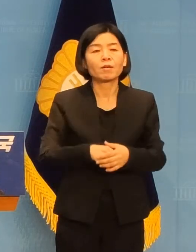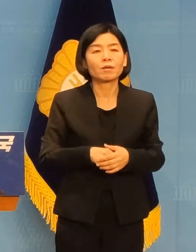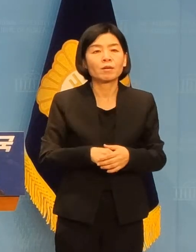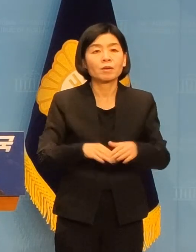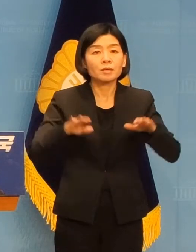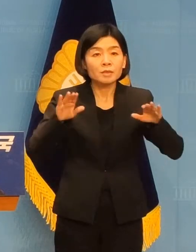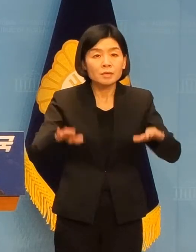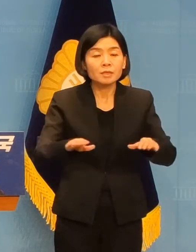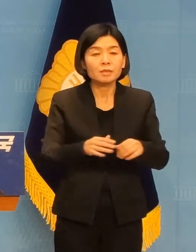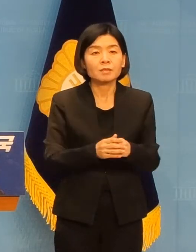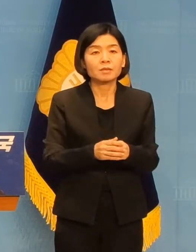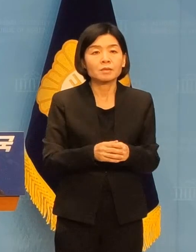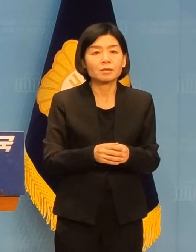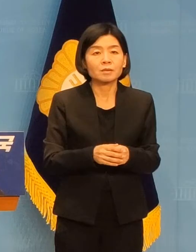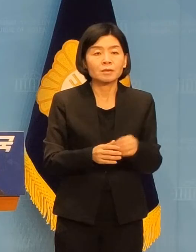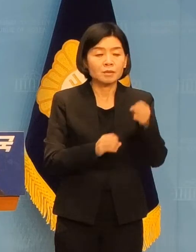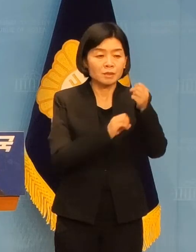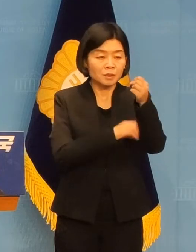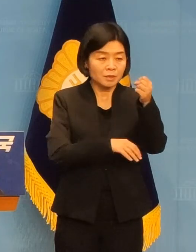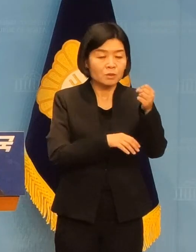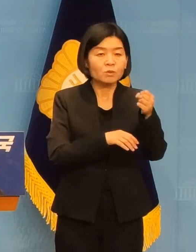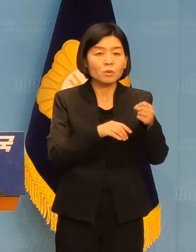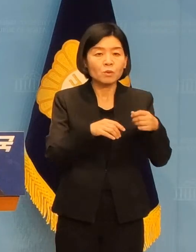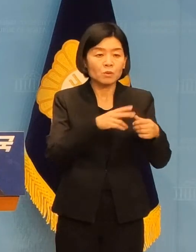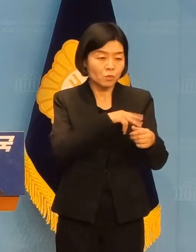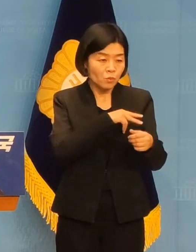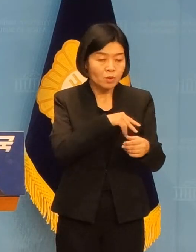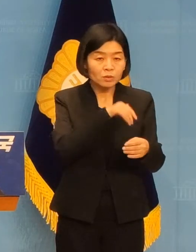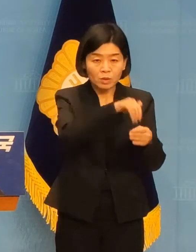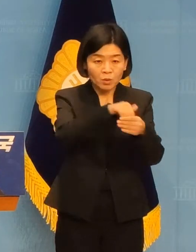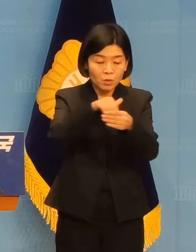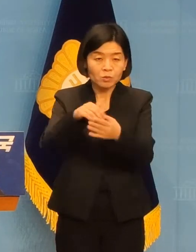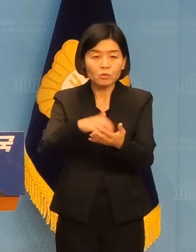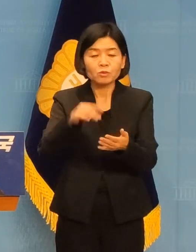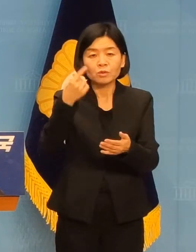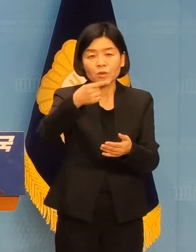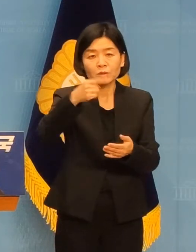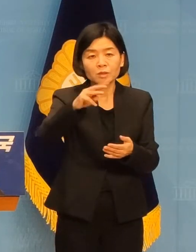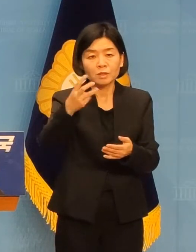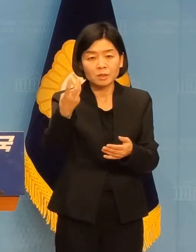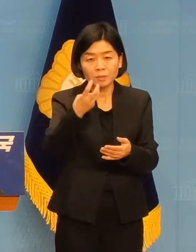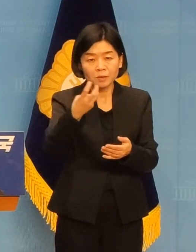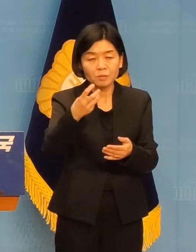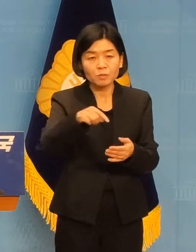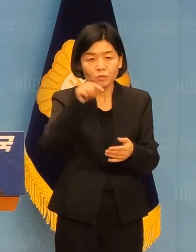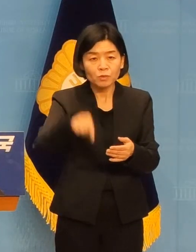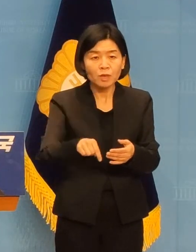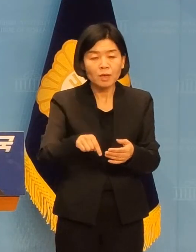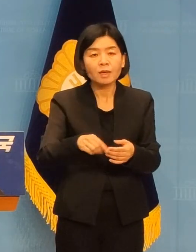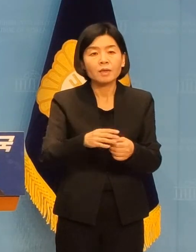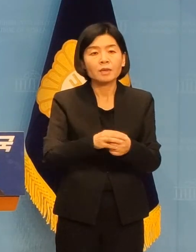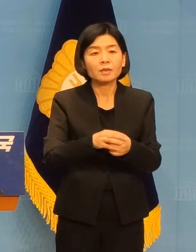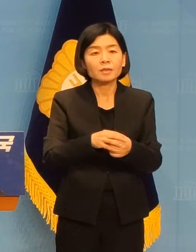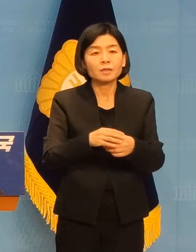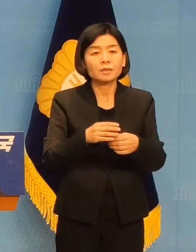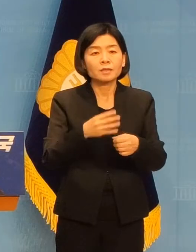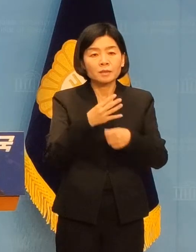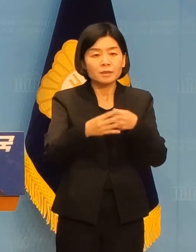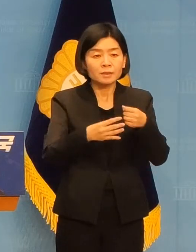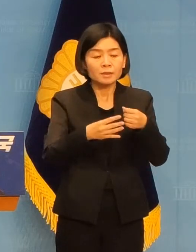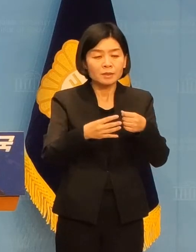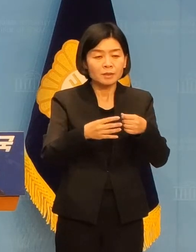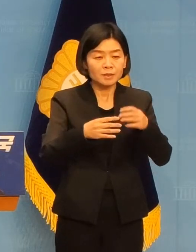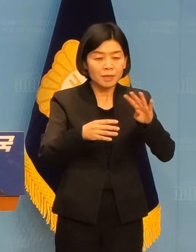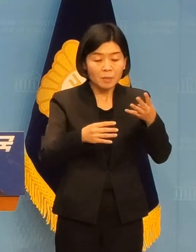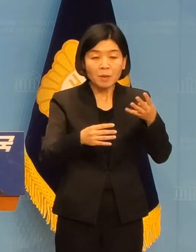현재 기초의원 선거구 1030곳 중 3인 이상 선거구